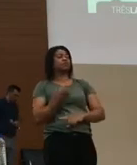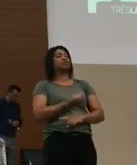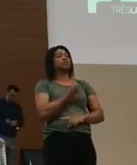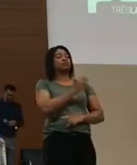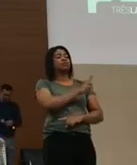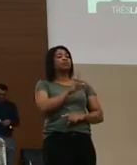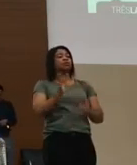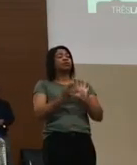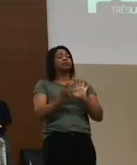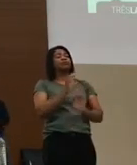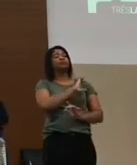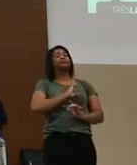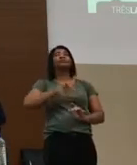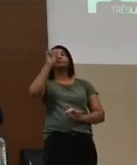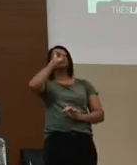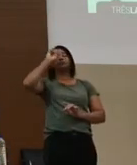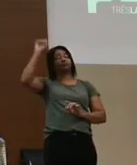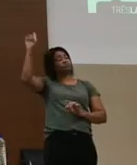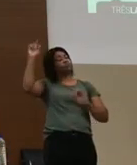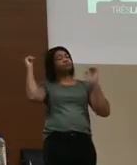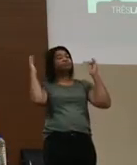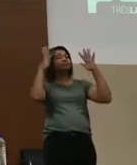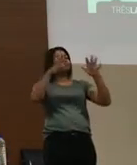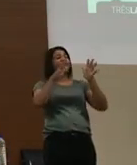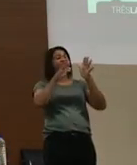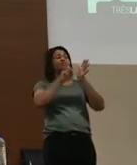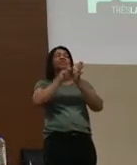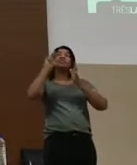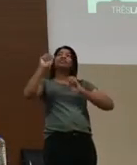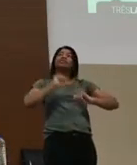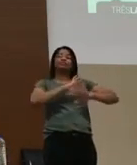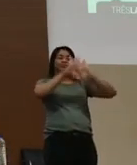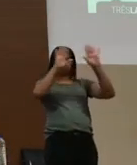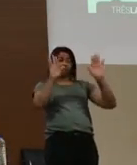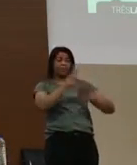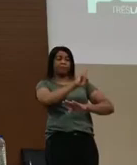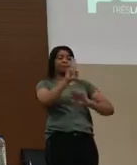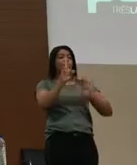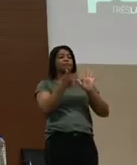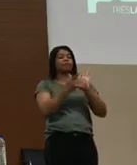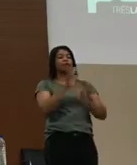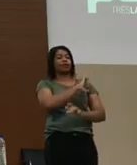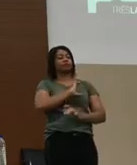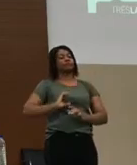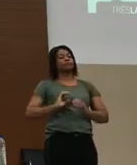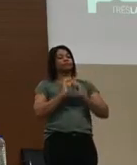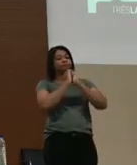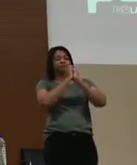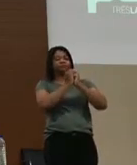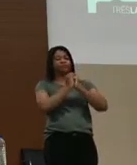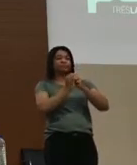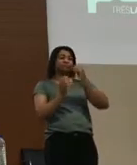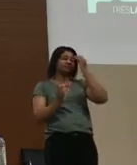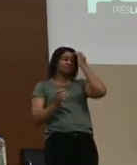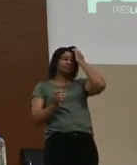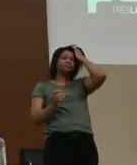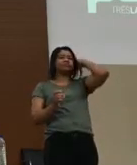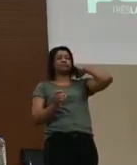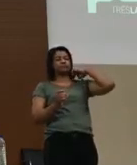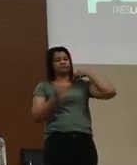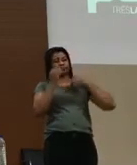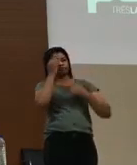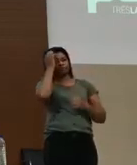E Deus, e que o Senhor mesmo nos abençoe para a glória do Senhor, em nome de Jesus. Amém. Podem